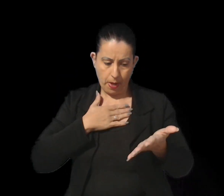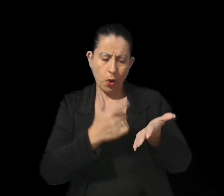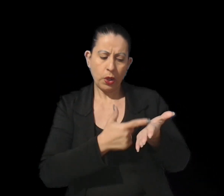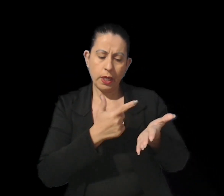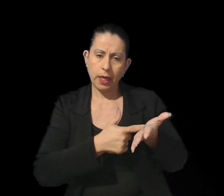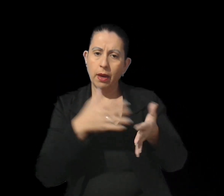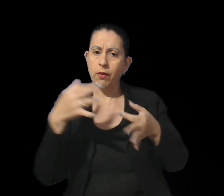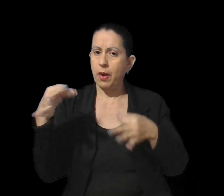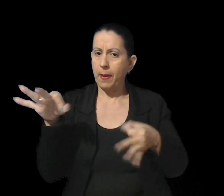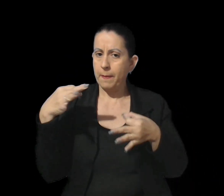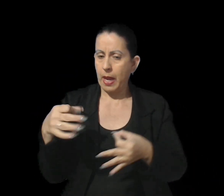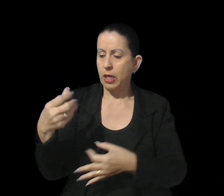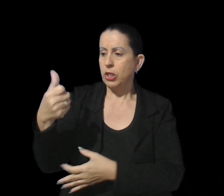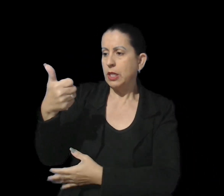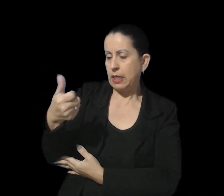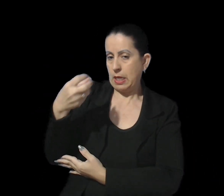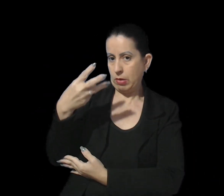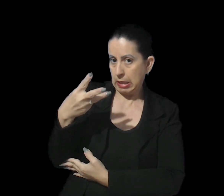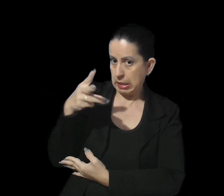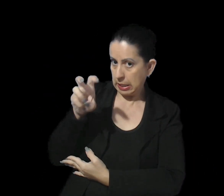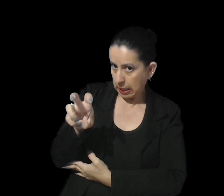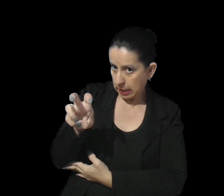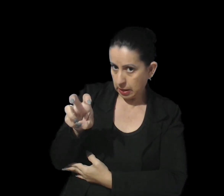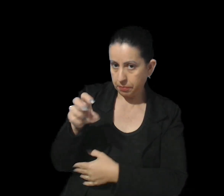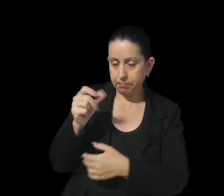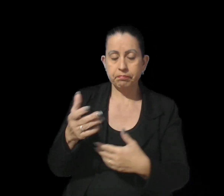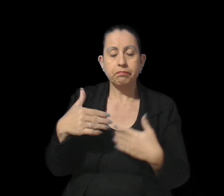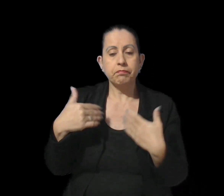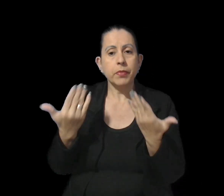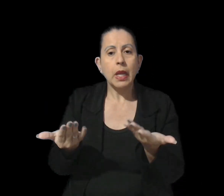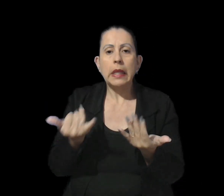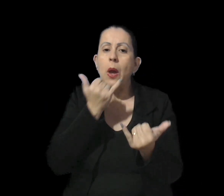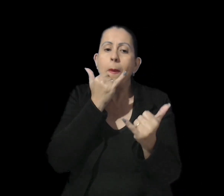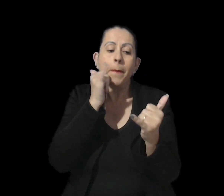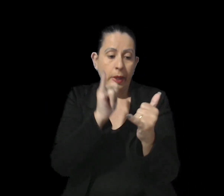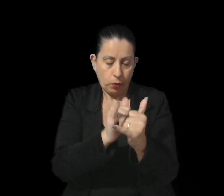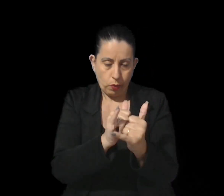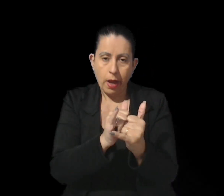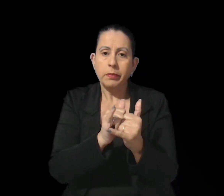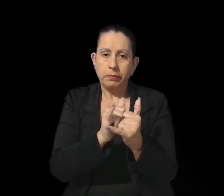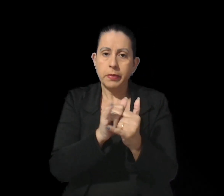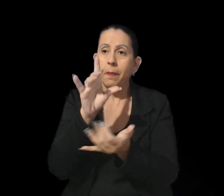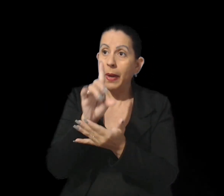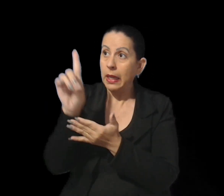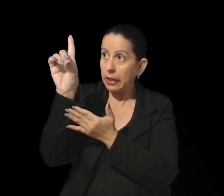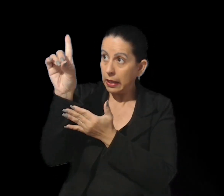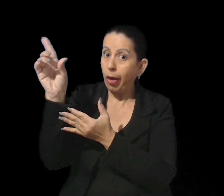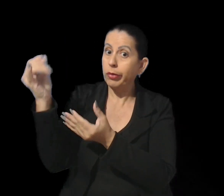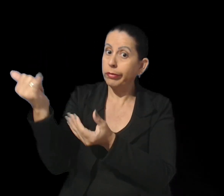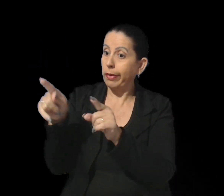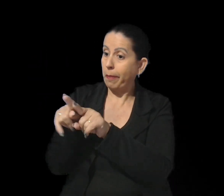página 135. Então, perdoai para que Deus vos perdoe. 1.